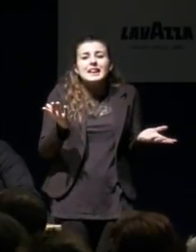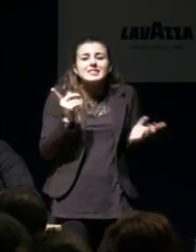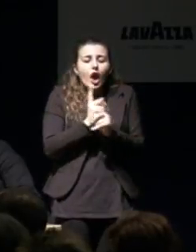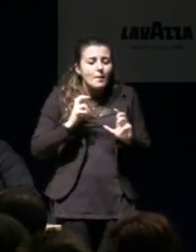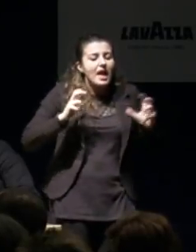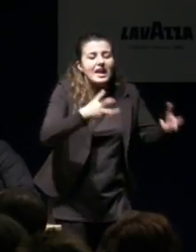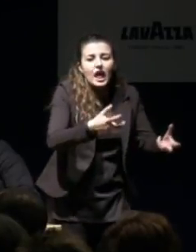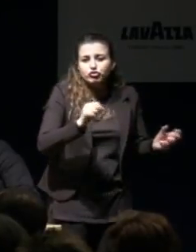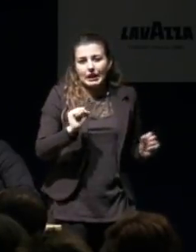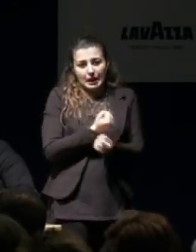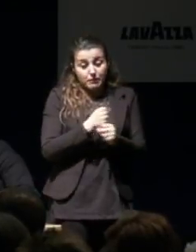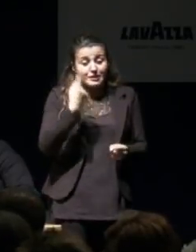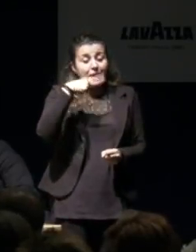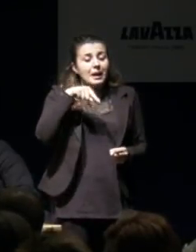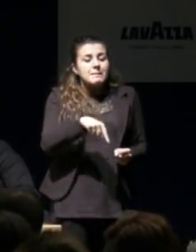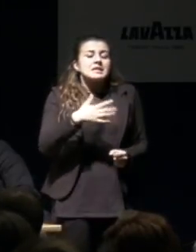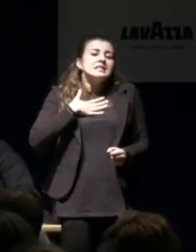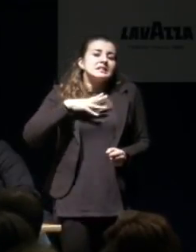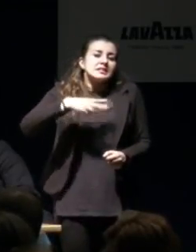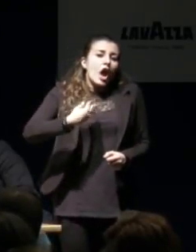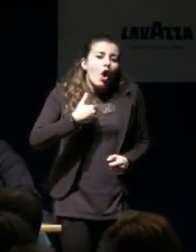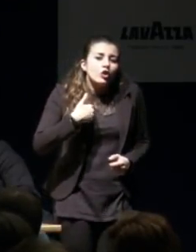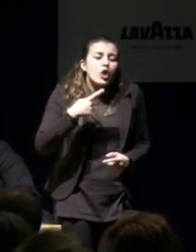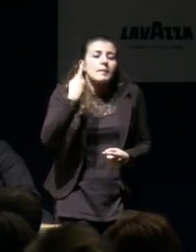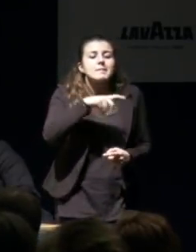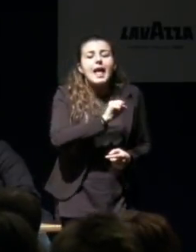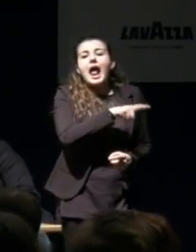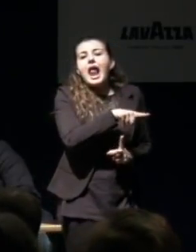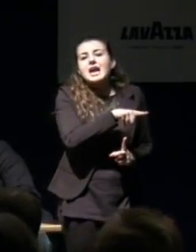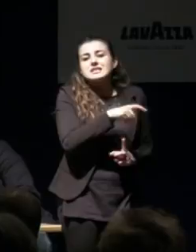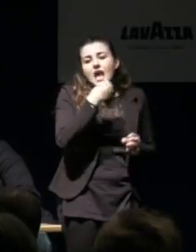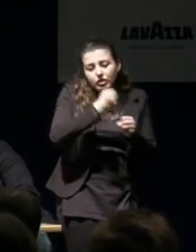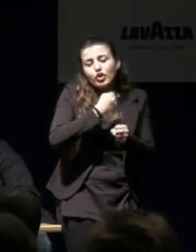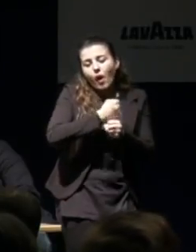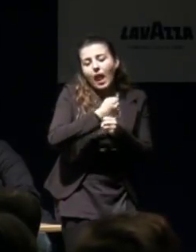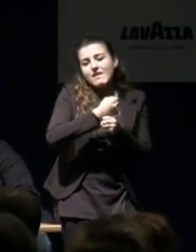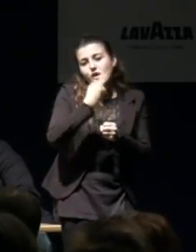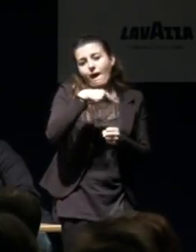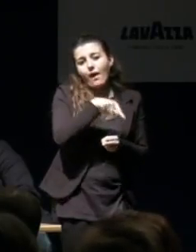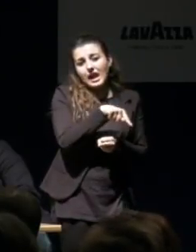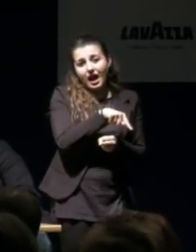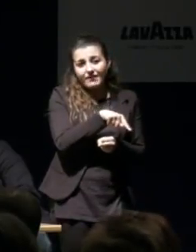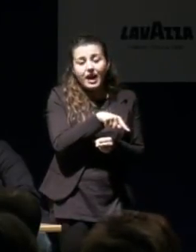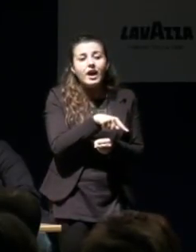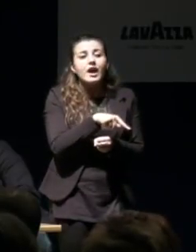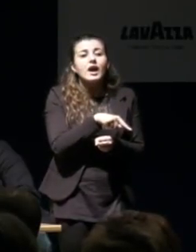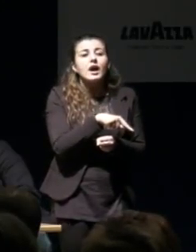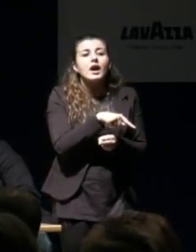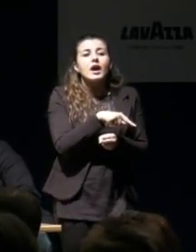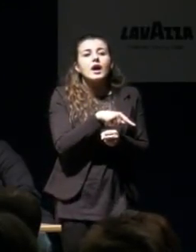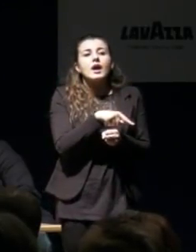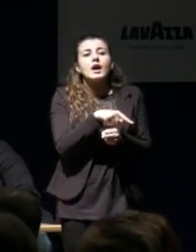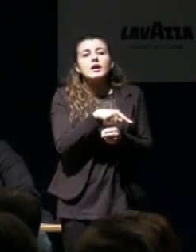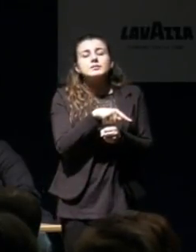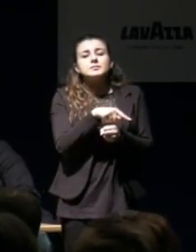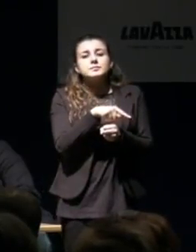reagire ecco questi sono secondo me le cose su cui lui lui lavorava c'era una